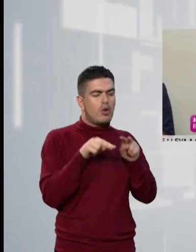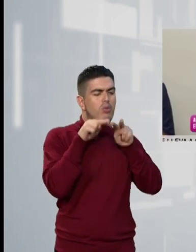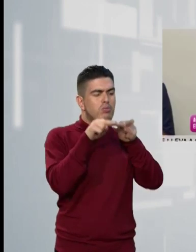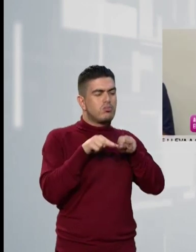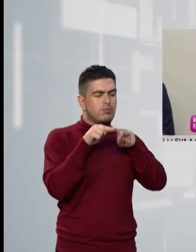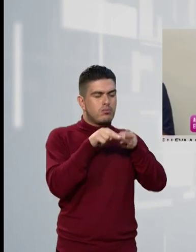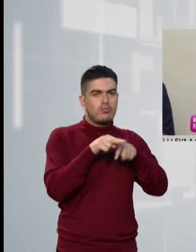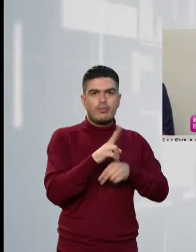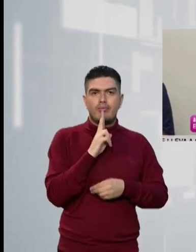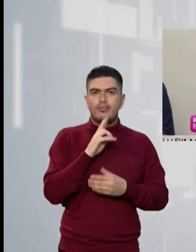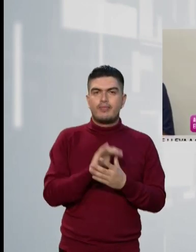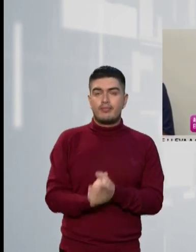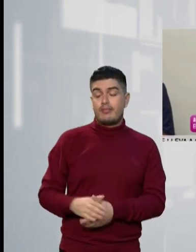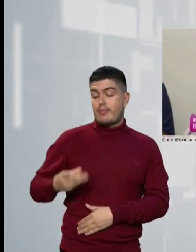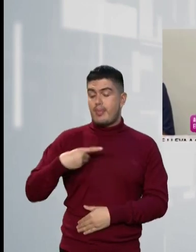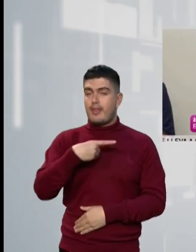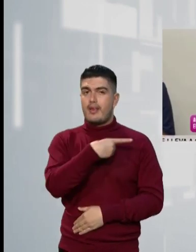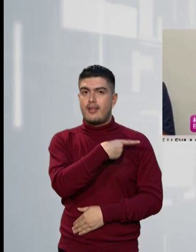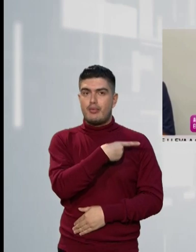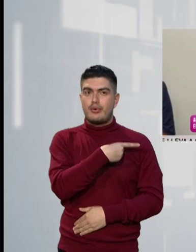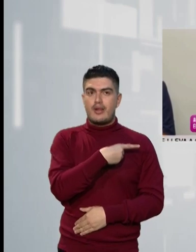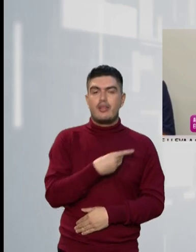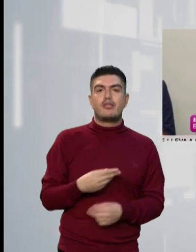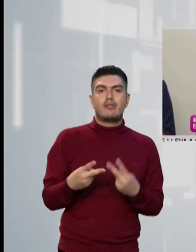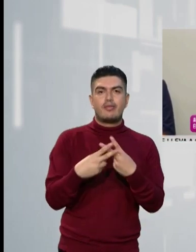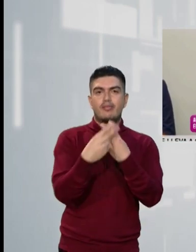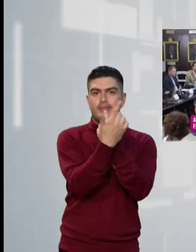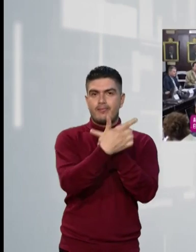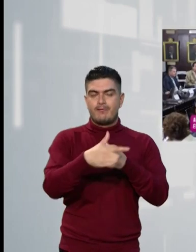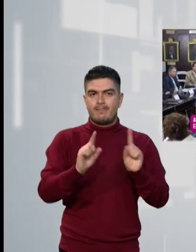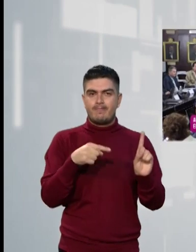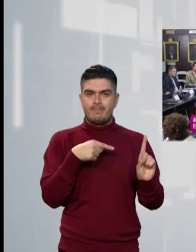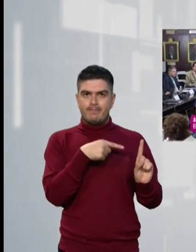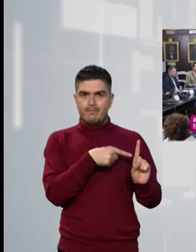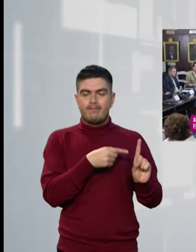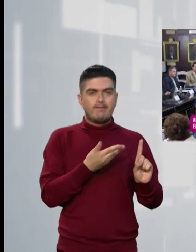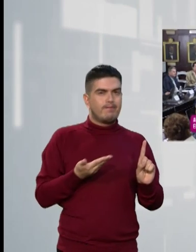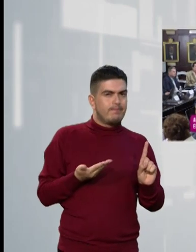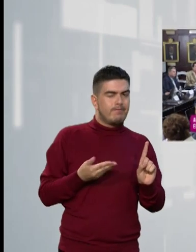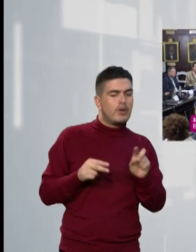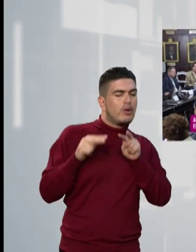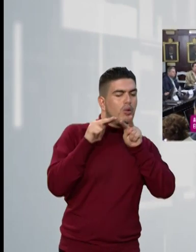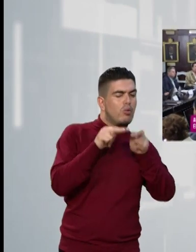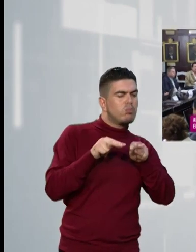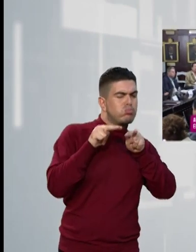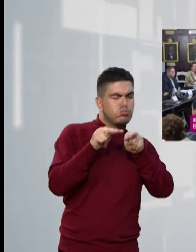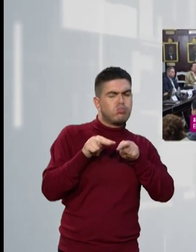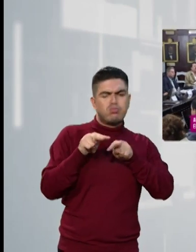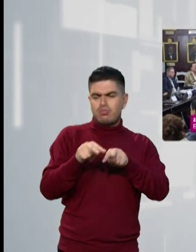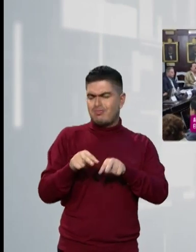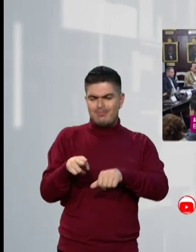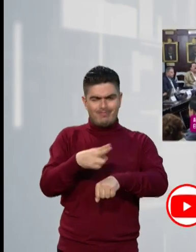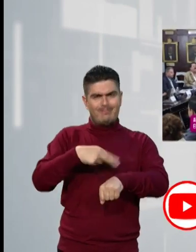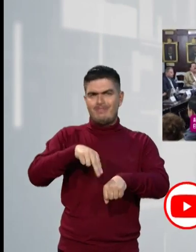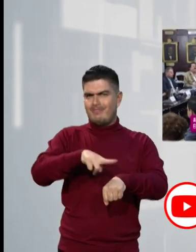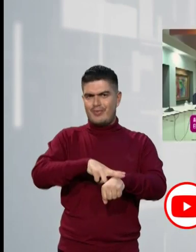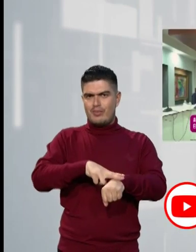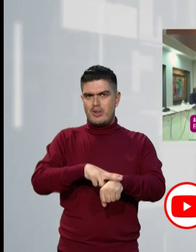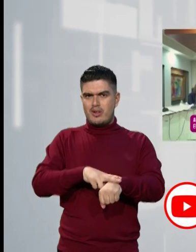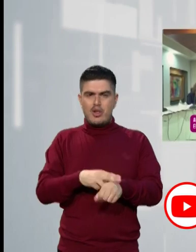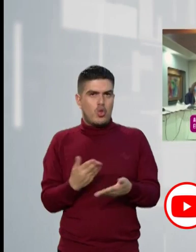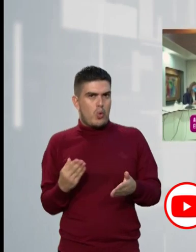su parte el diputado senido libres del criterio que este tipo de audiencia se realizan a cada momento y no es un ataque directo al